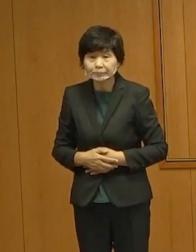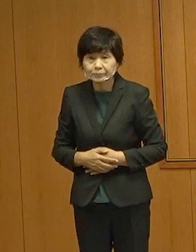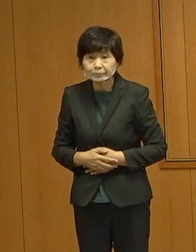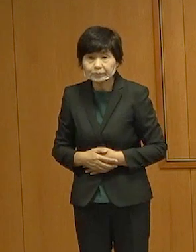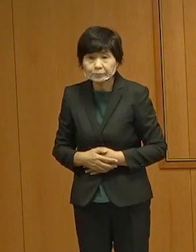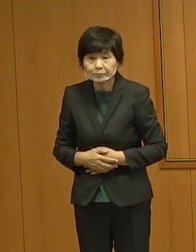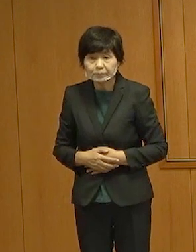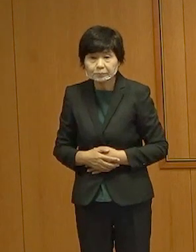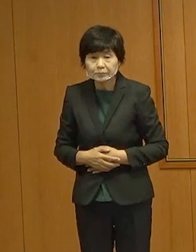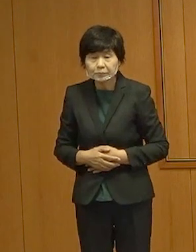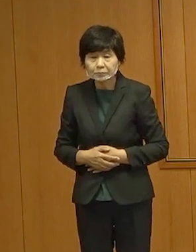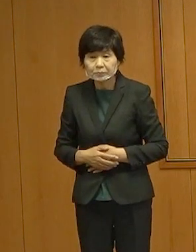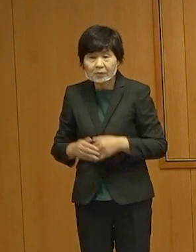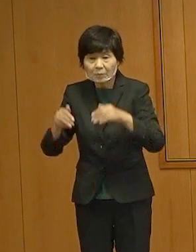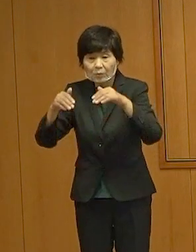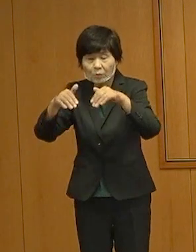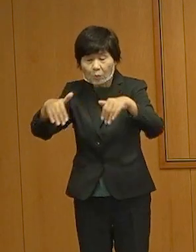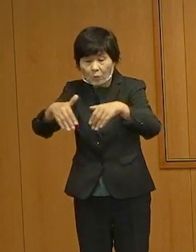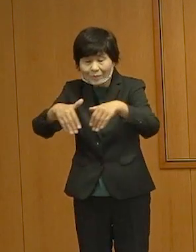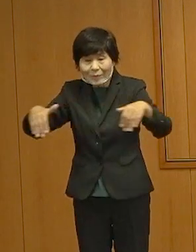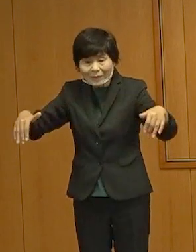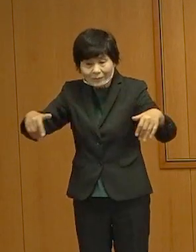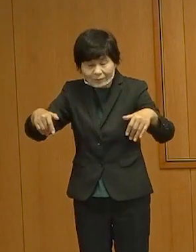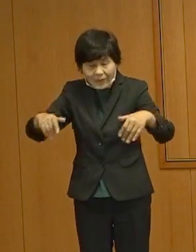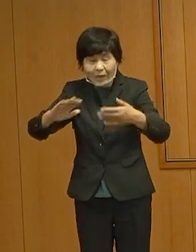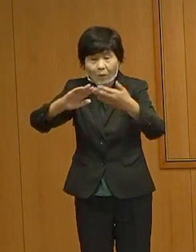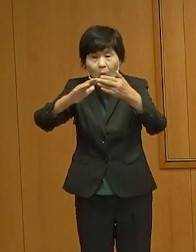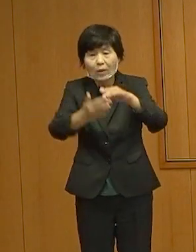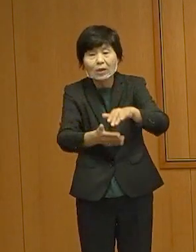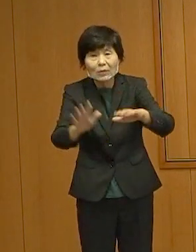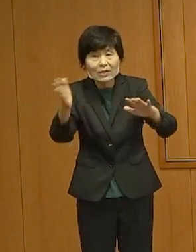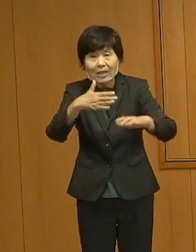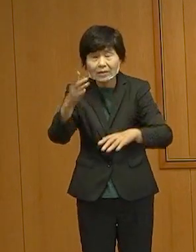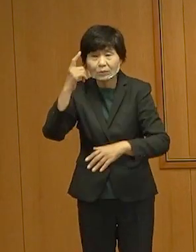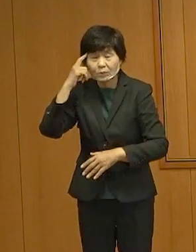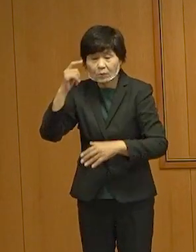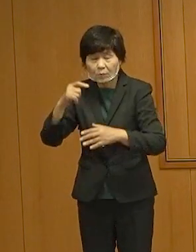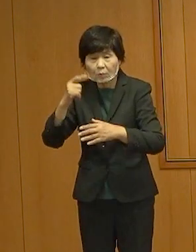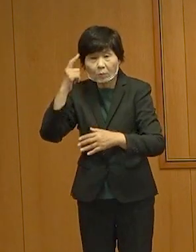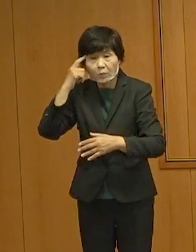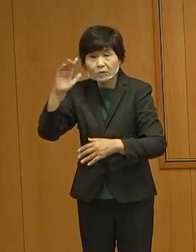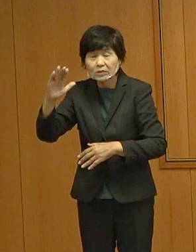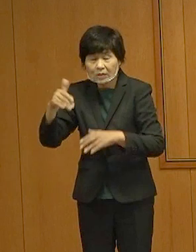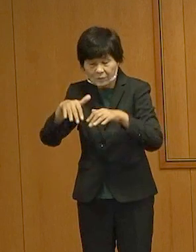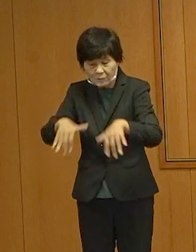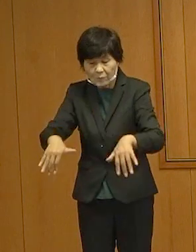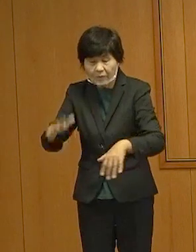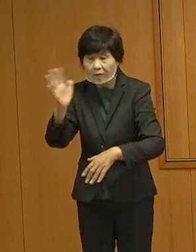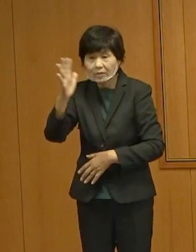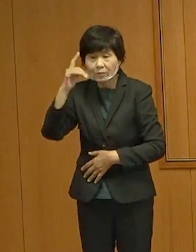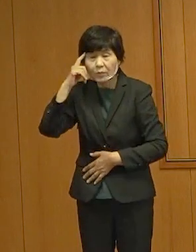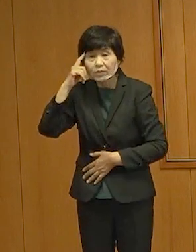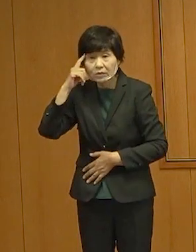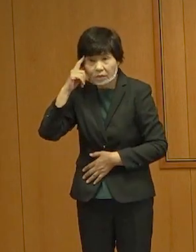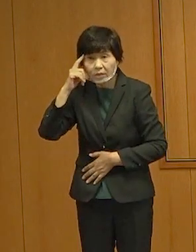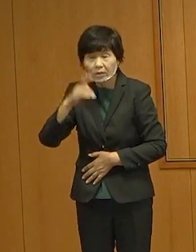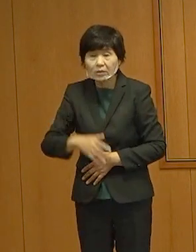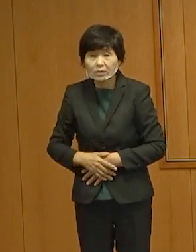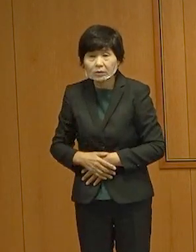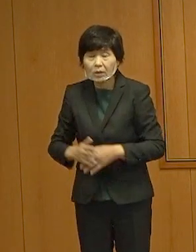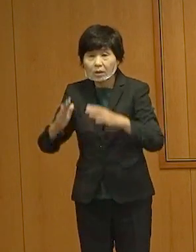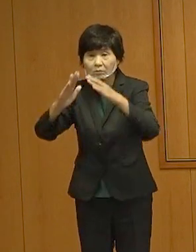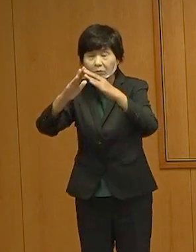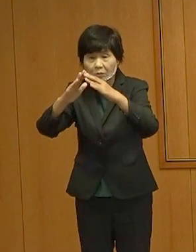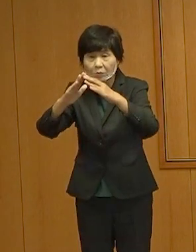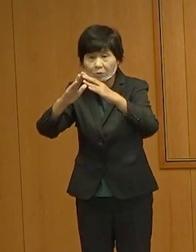のり面崩壊はないというふうに見ておりましたが、まず特定空き家に指定をしながら、やっぱり撤去ということ